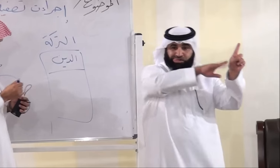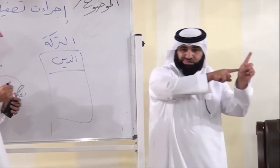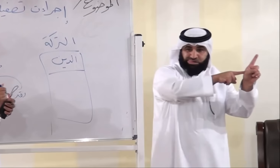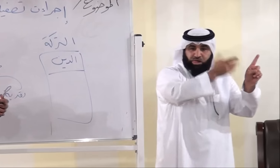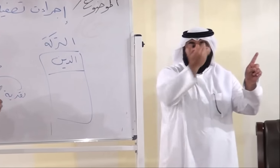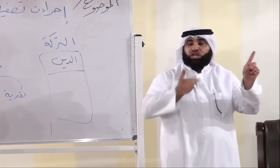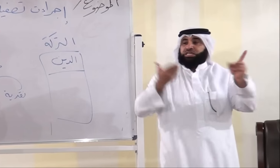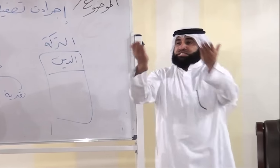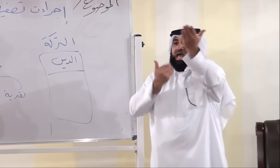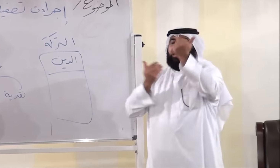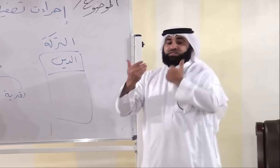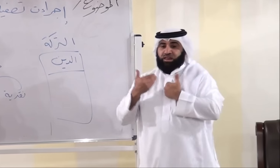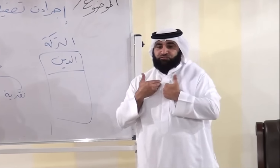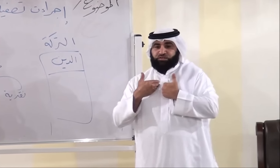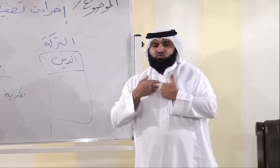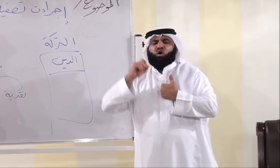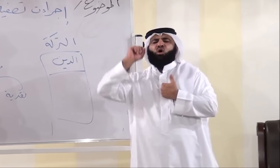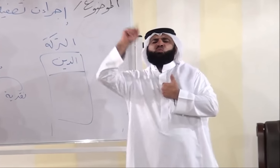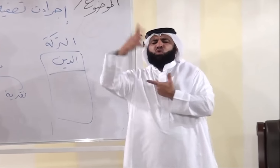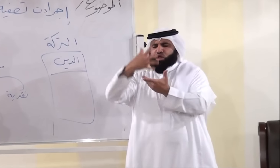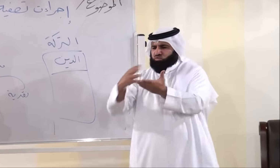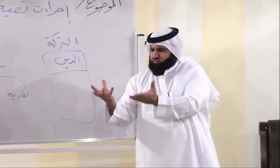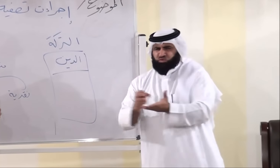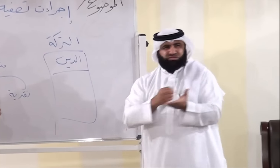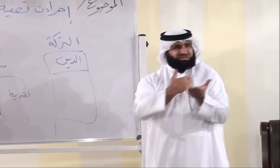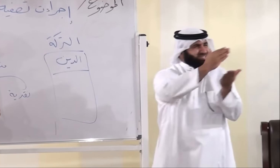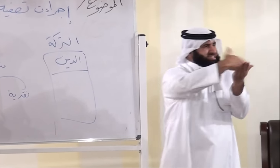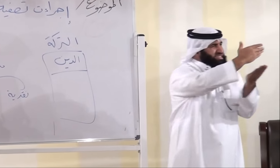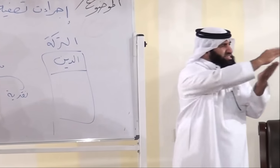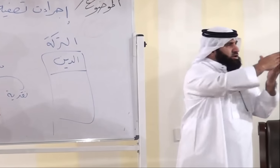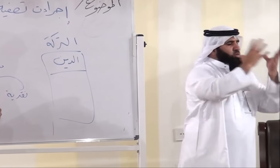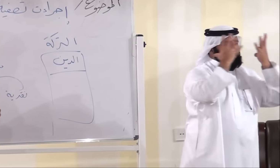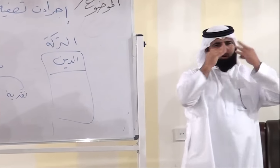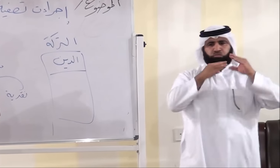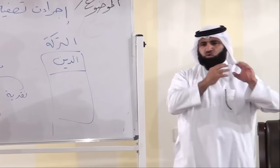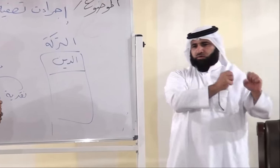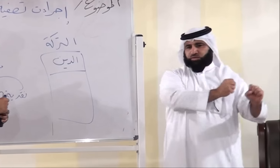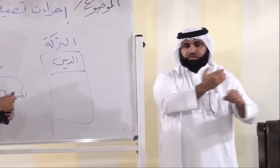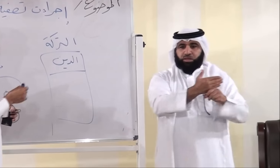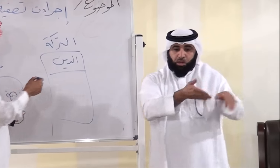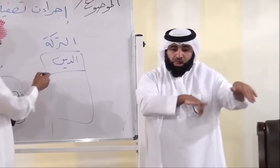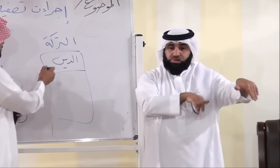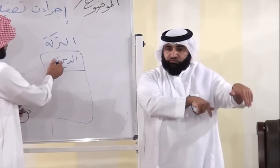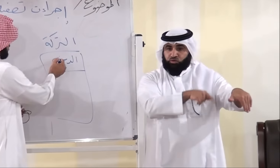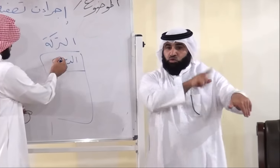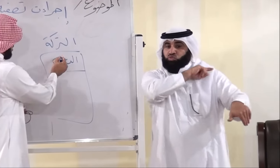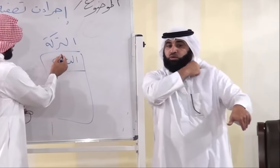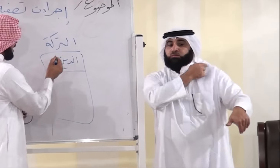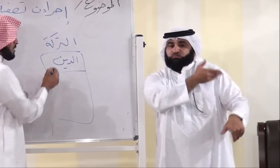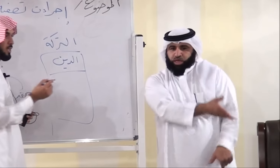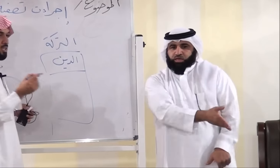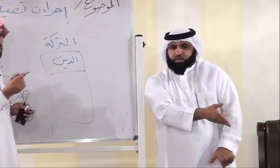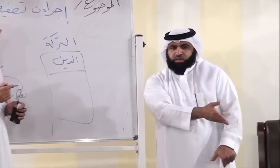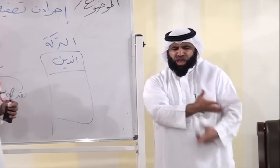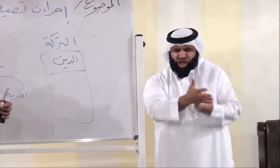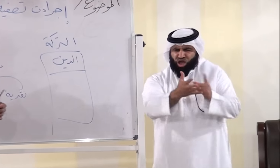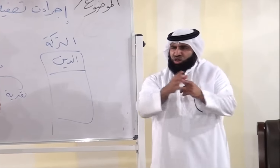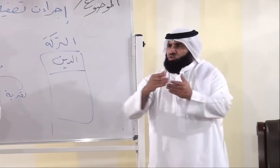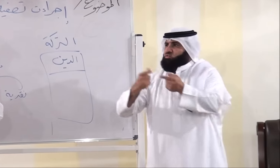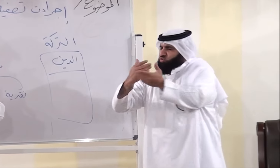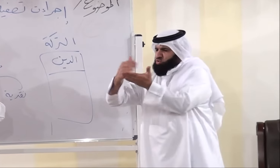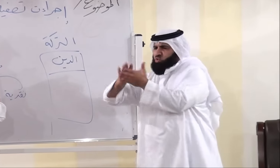لماذا؟ لأن هذا المورث معلق رقبته بهذا الدين. حتى أن النبي